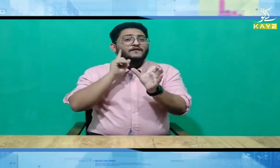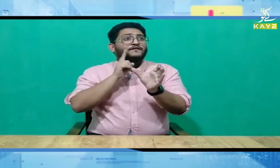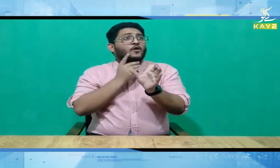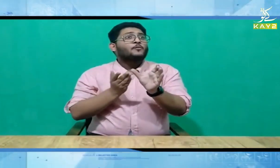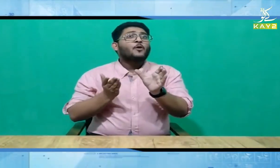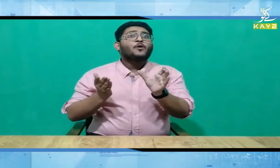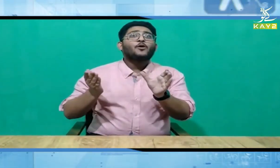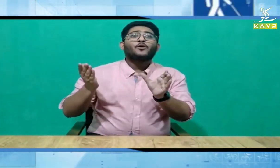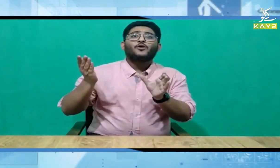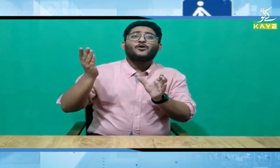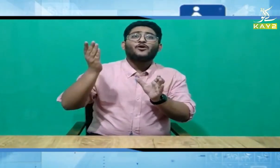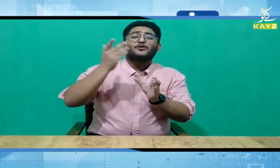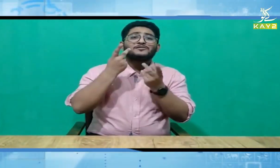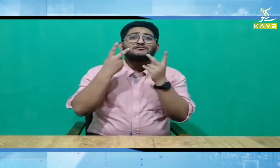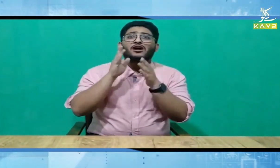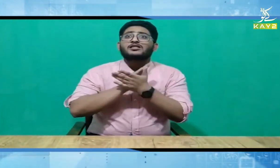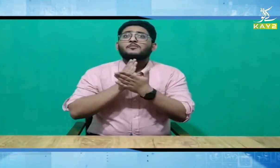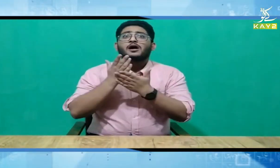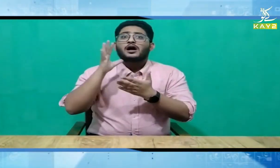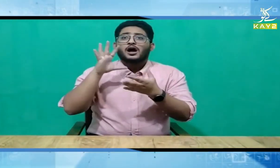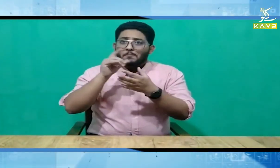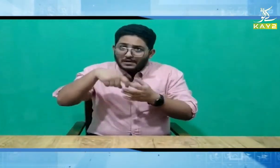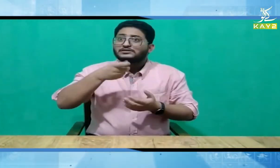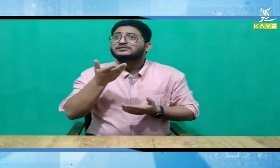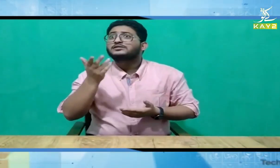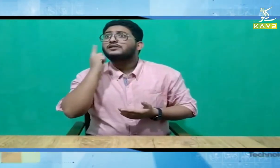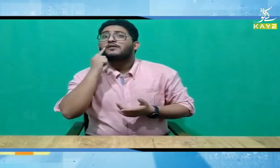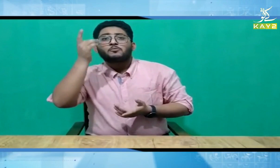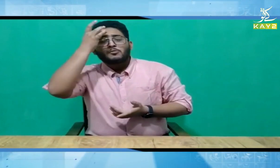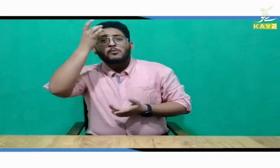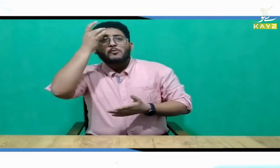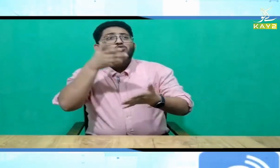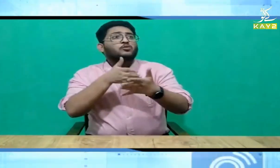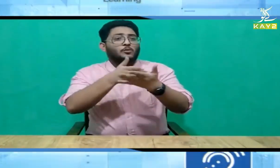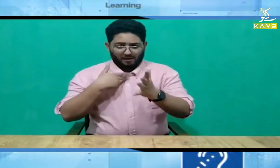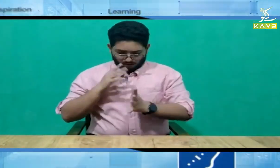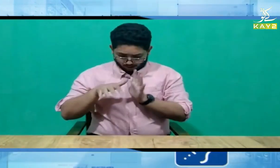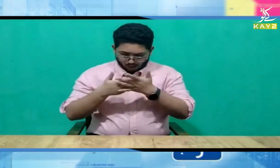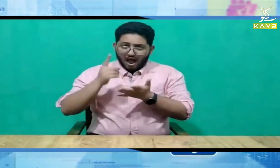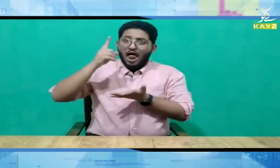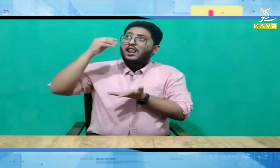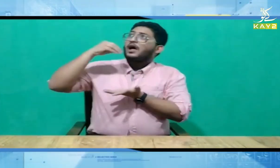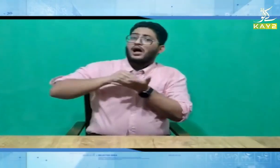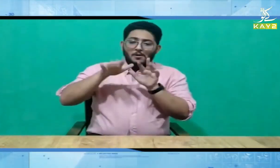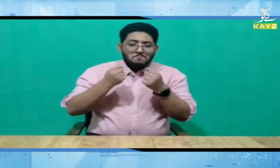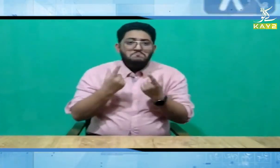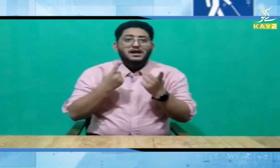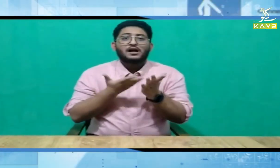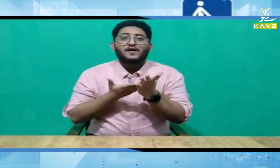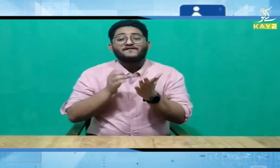कम्युनिटी को समझते हो, तो आप हमारी हेल्प करो। जब मैं उस फील्ड में आया तो मैंने देखा कि मतलब यानी सिर्फ मेरे वालिदैन नहीं, ऐसे